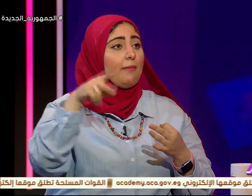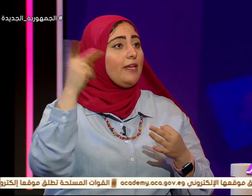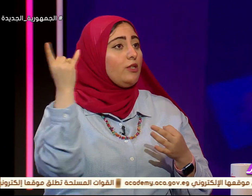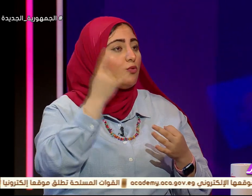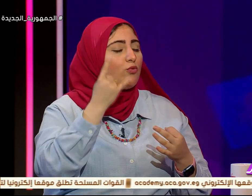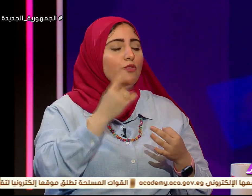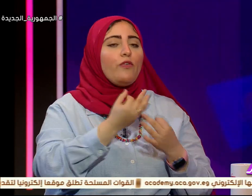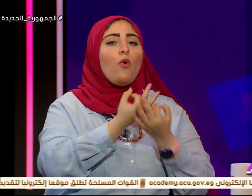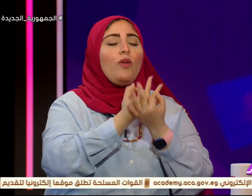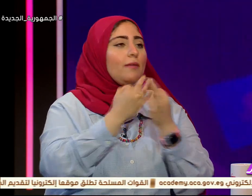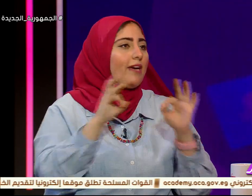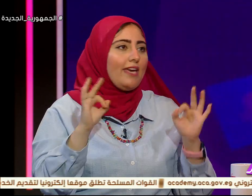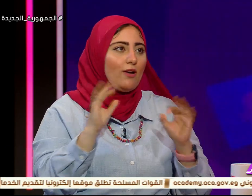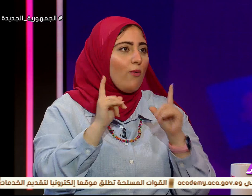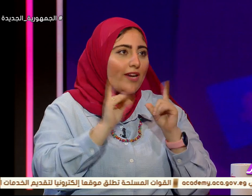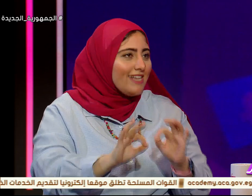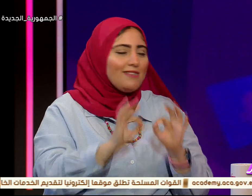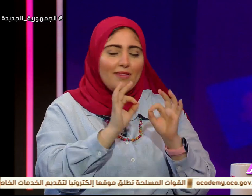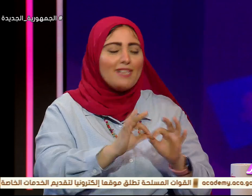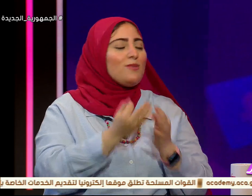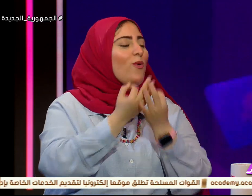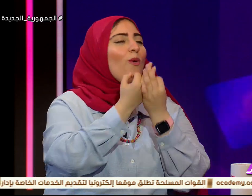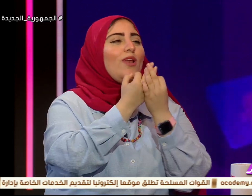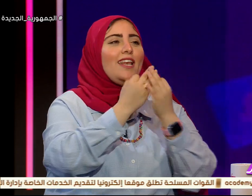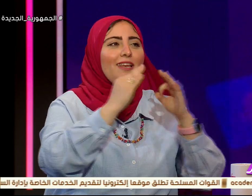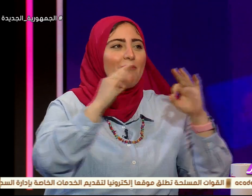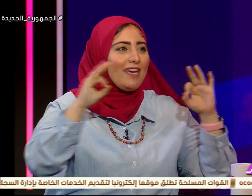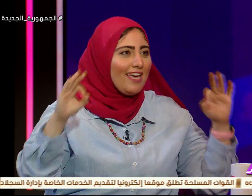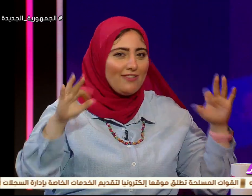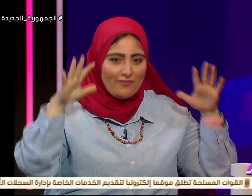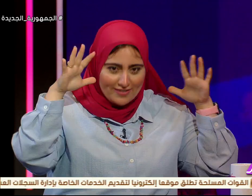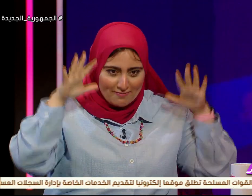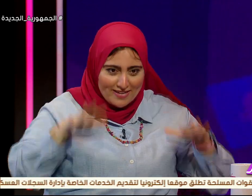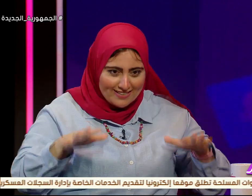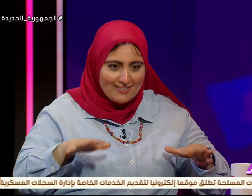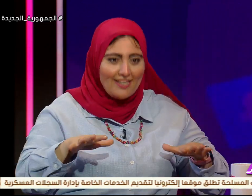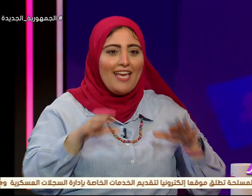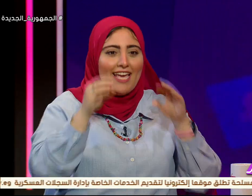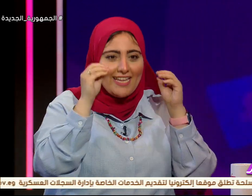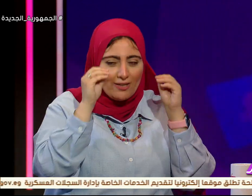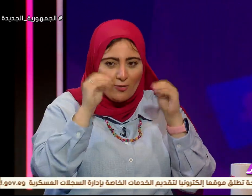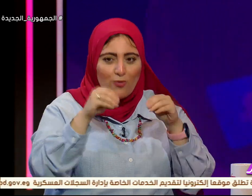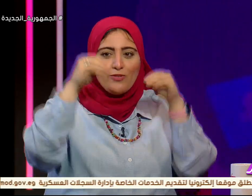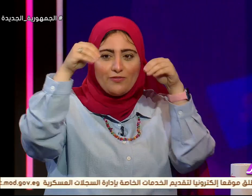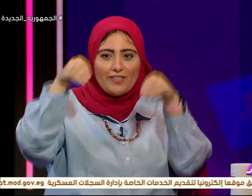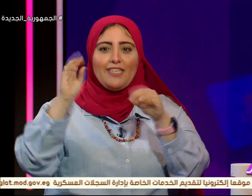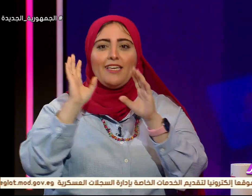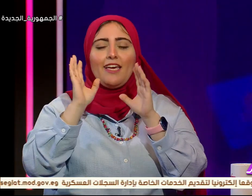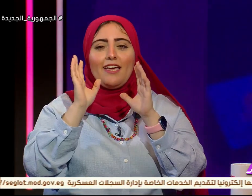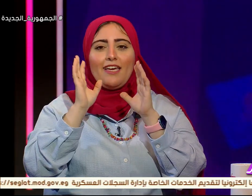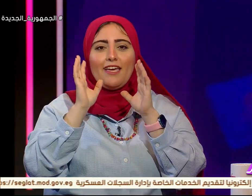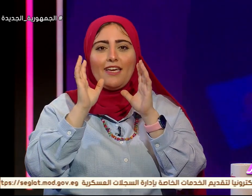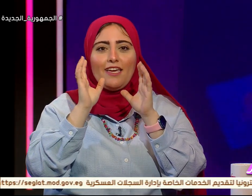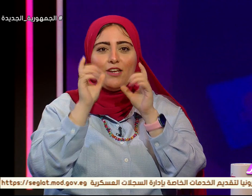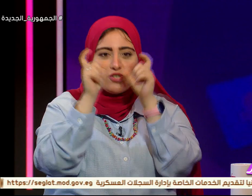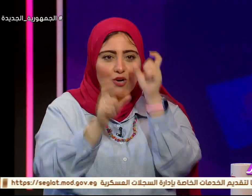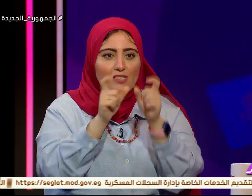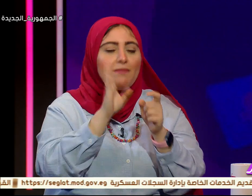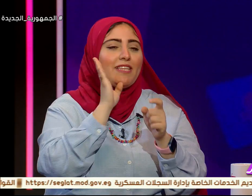كمان المرور في كل مكان، هو لازم كل مكان في البلد يكون في الأشخاص دي